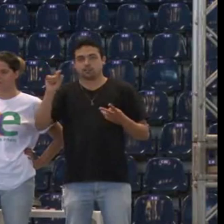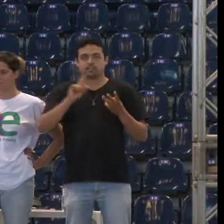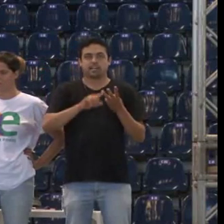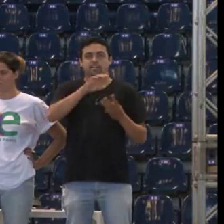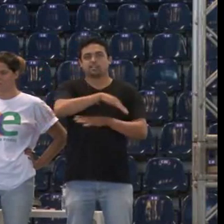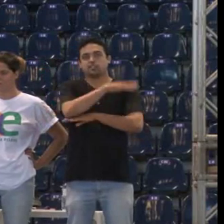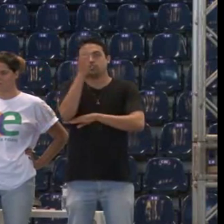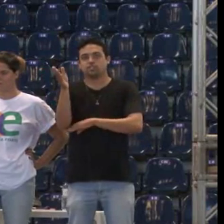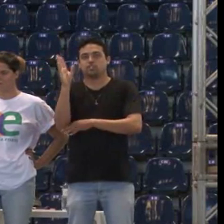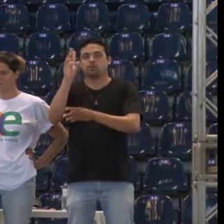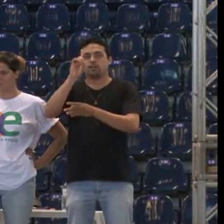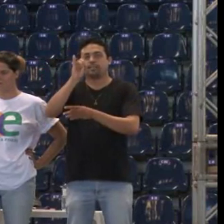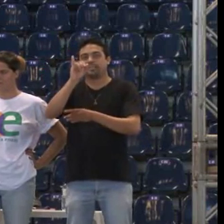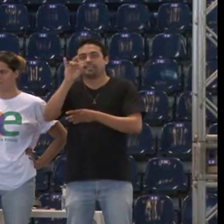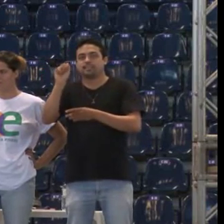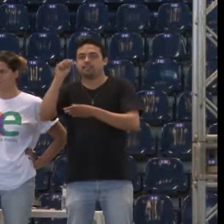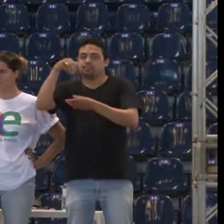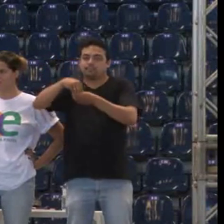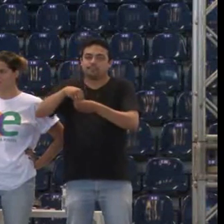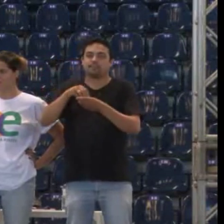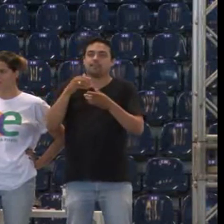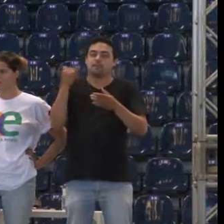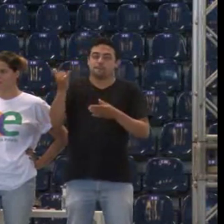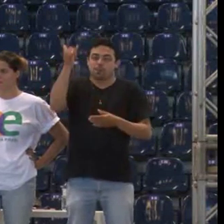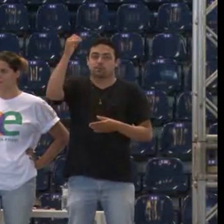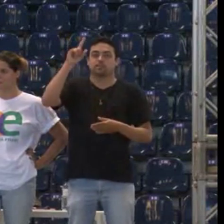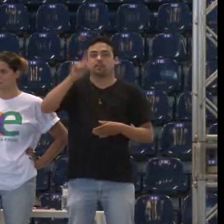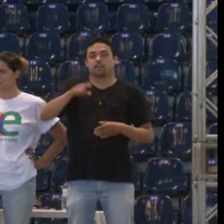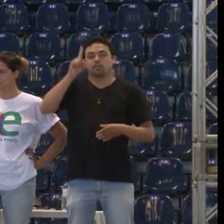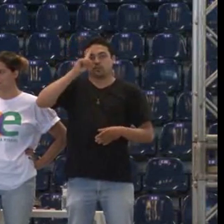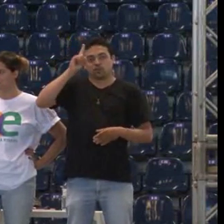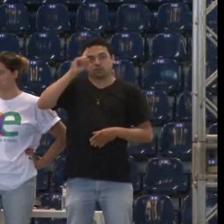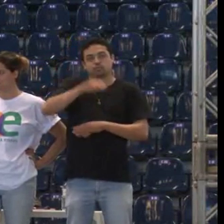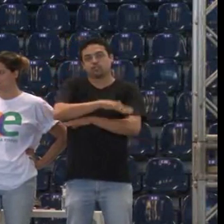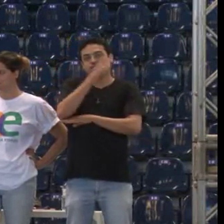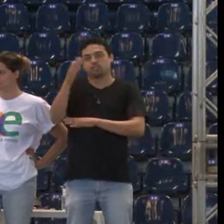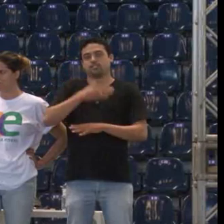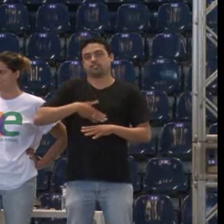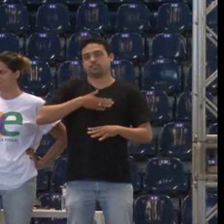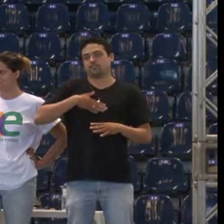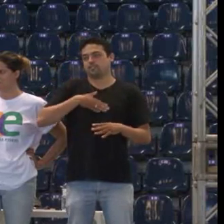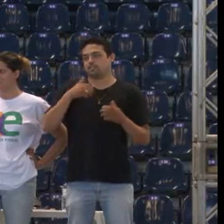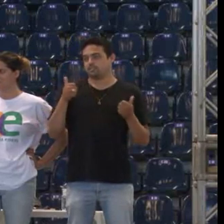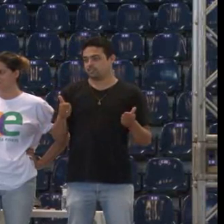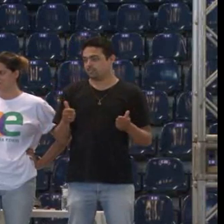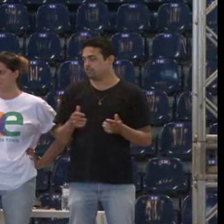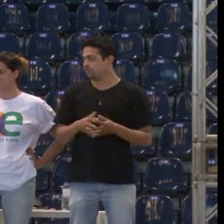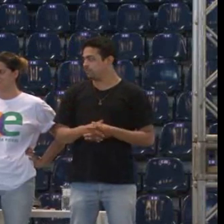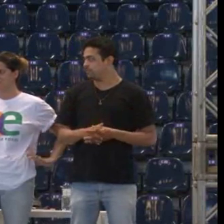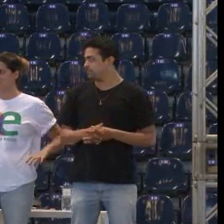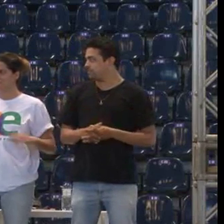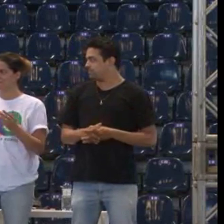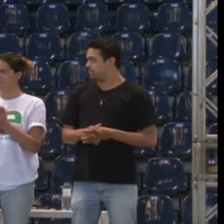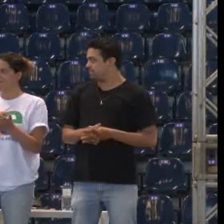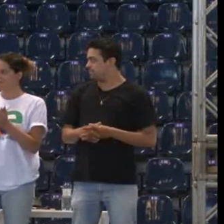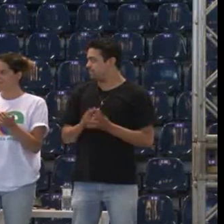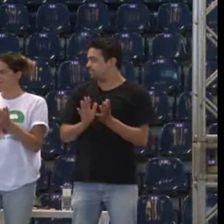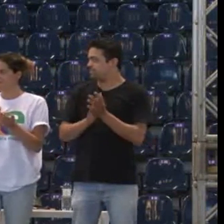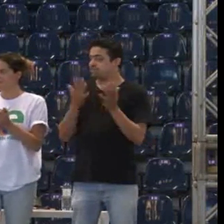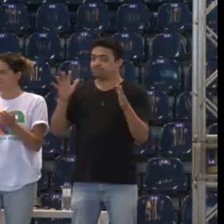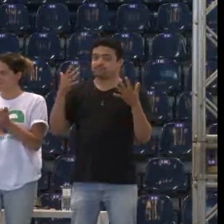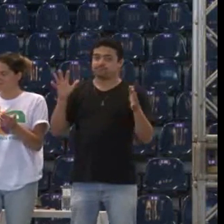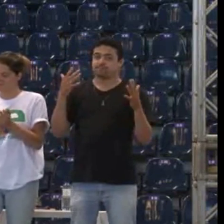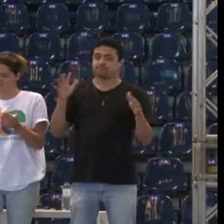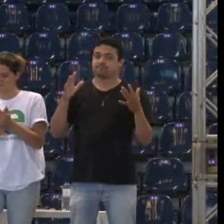dia ou se é dia o importante é que todo dia a dia de ser feliz com a saúde